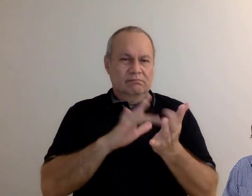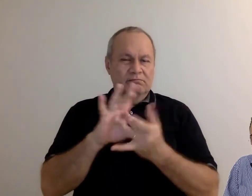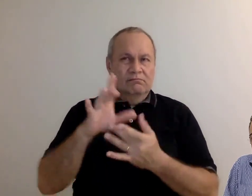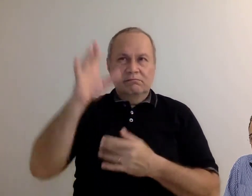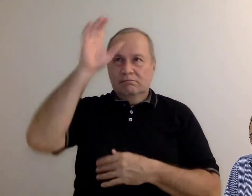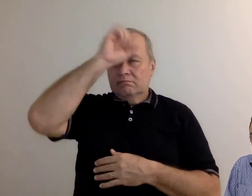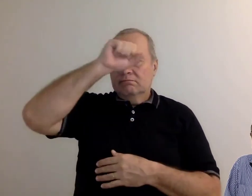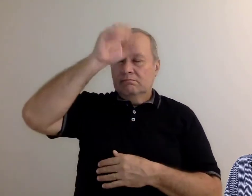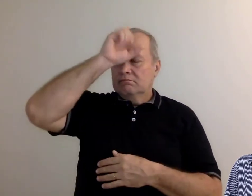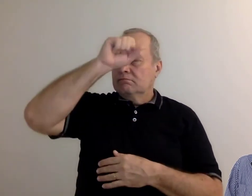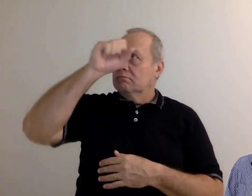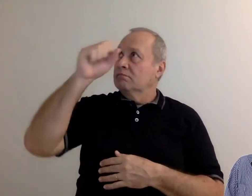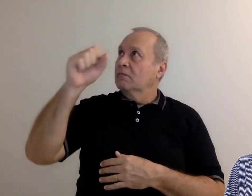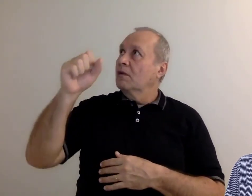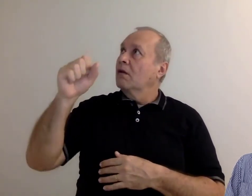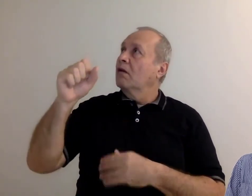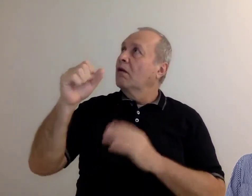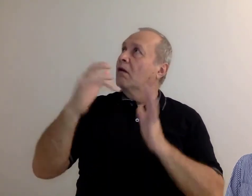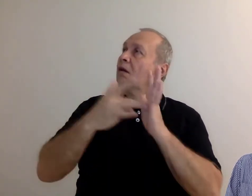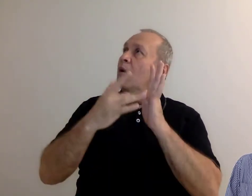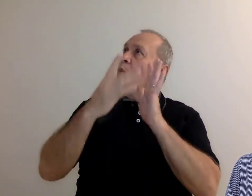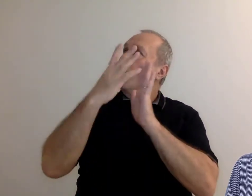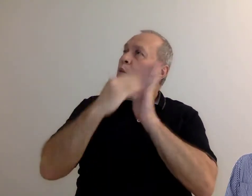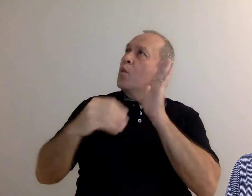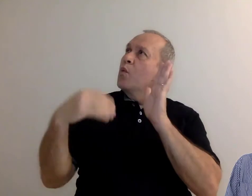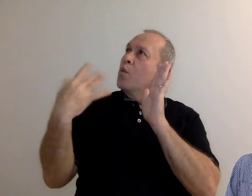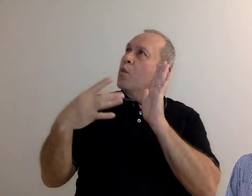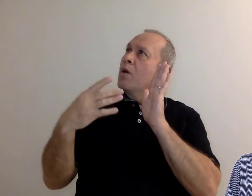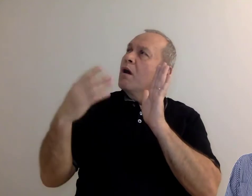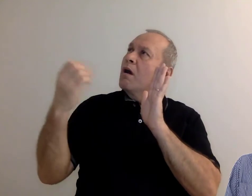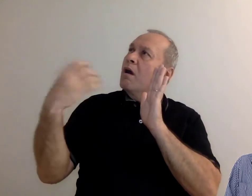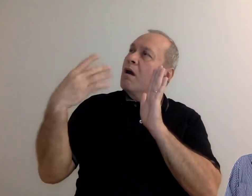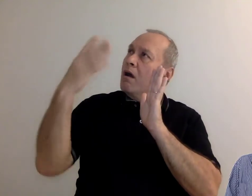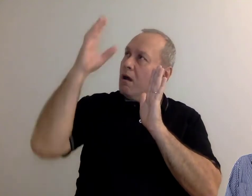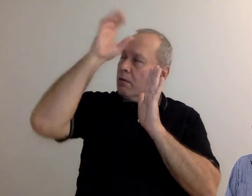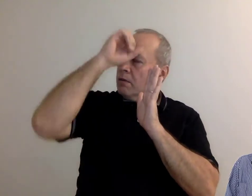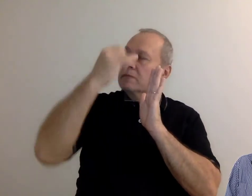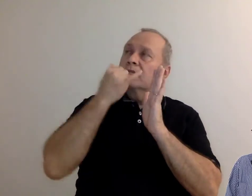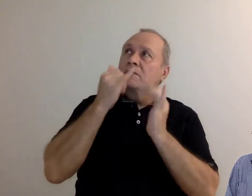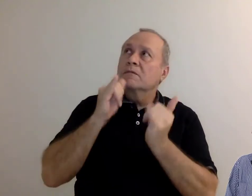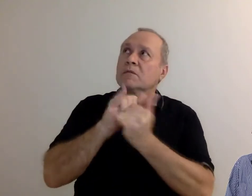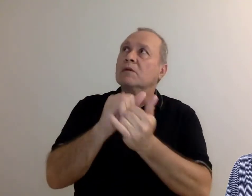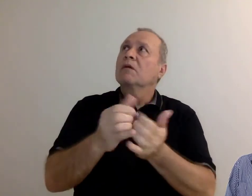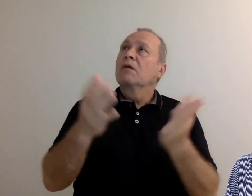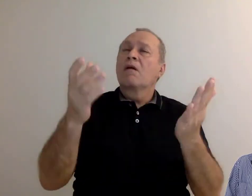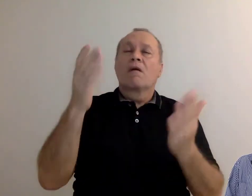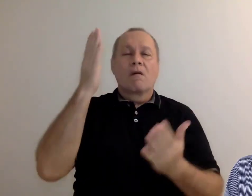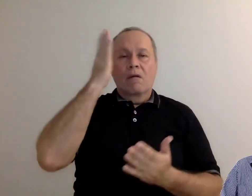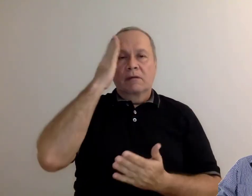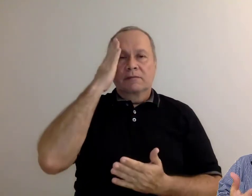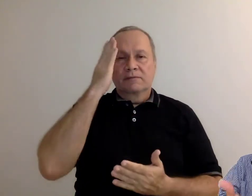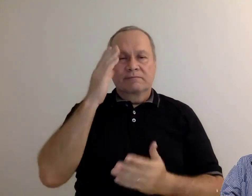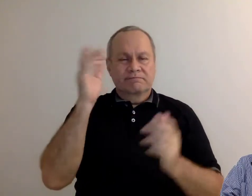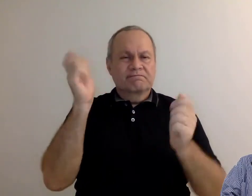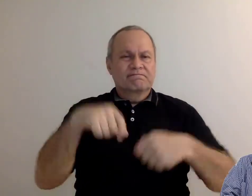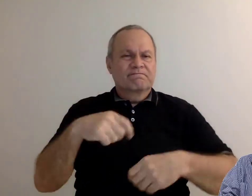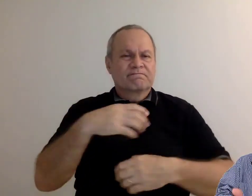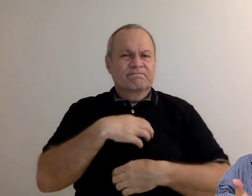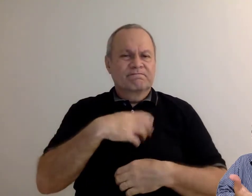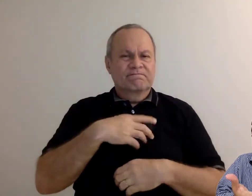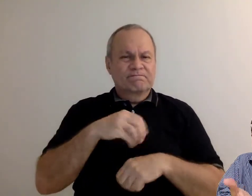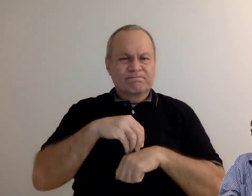o exemplo de como se deve perdoar. E desta forma você poderá